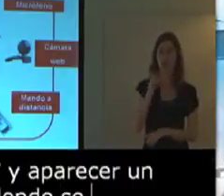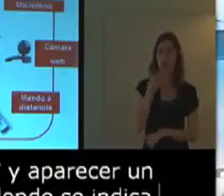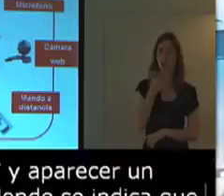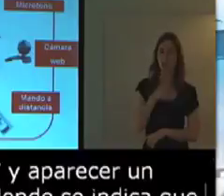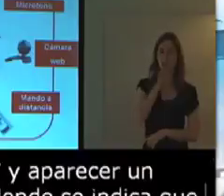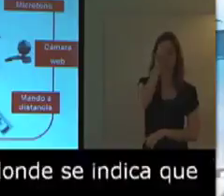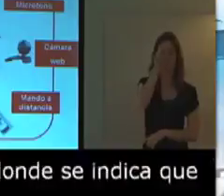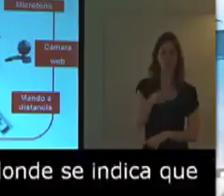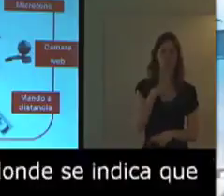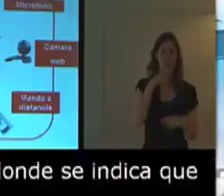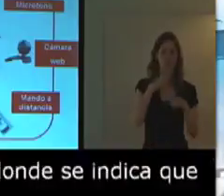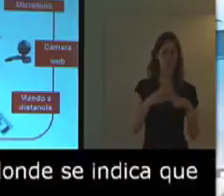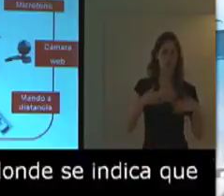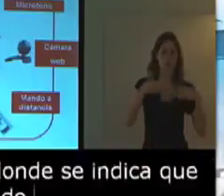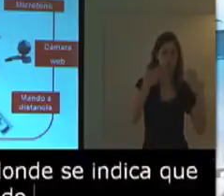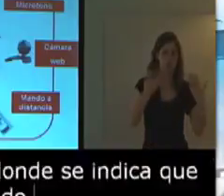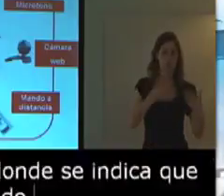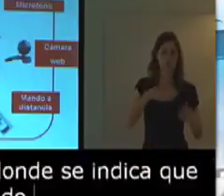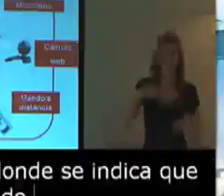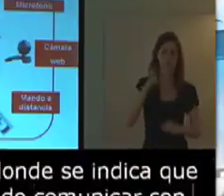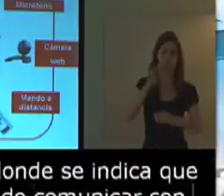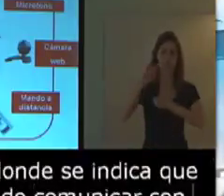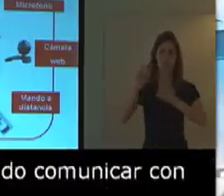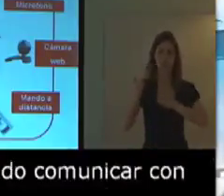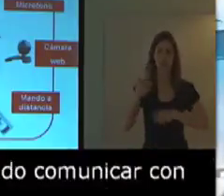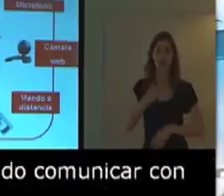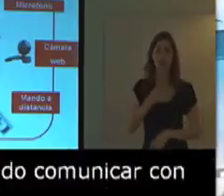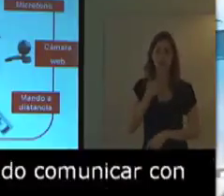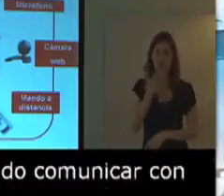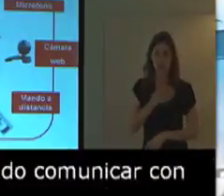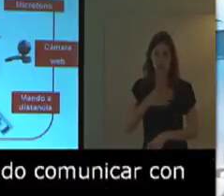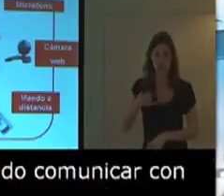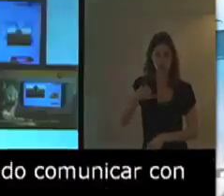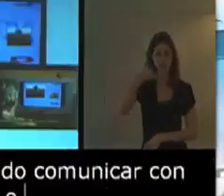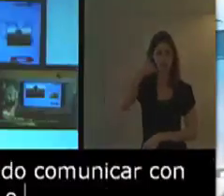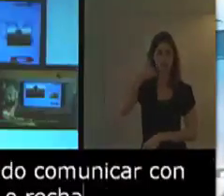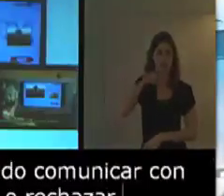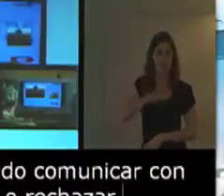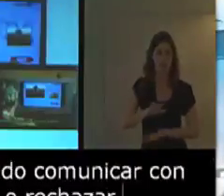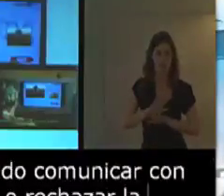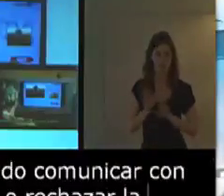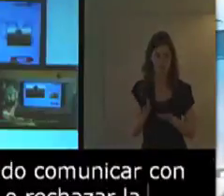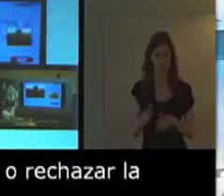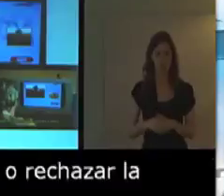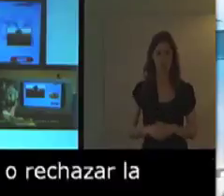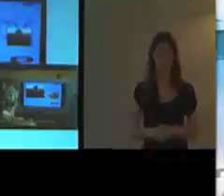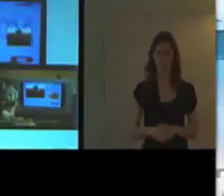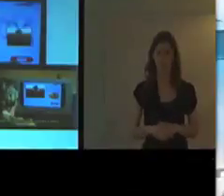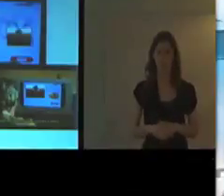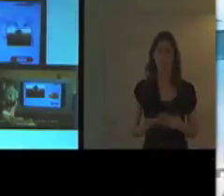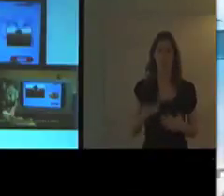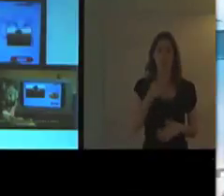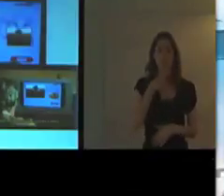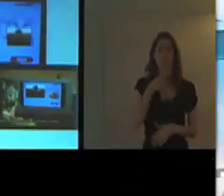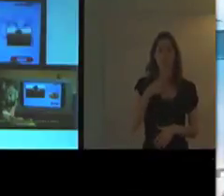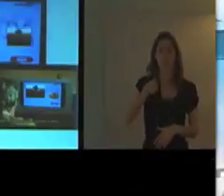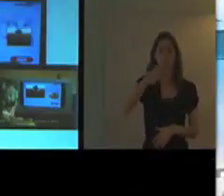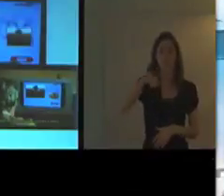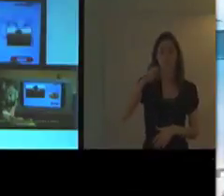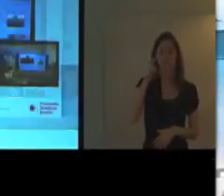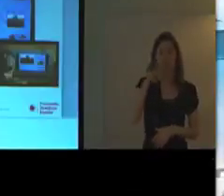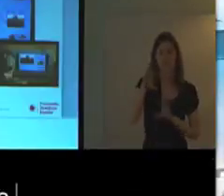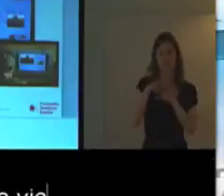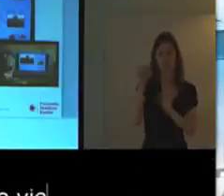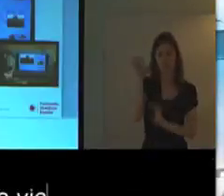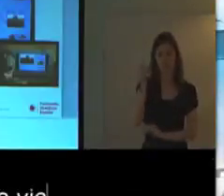the TDT signal, and they get the calls and they can accept or reject calls from other users. I'd like to